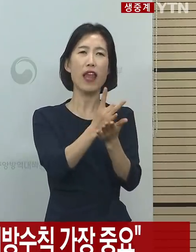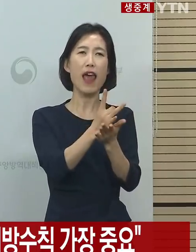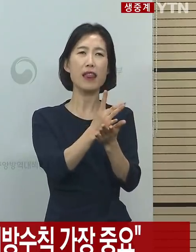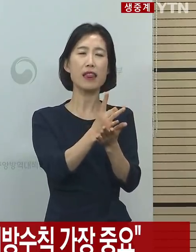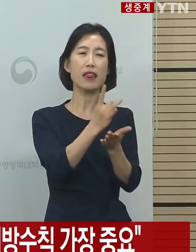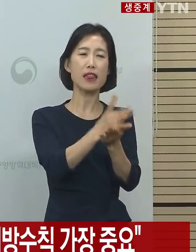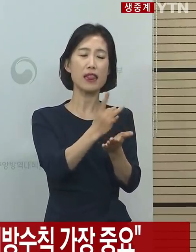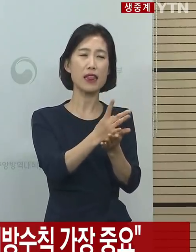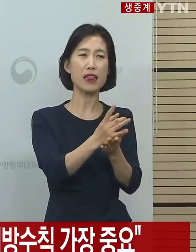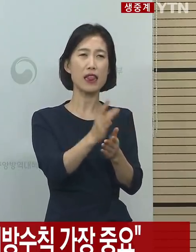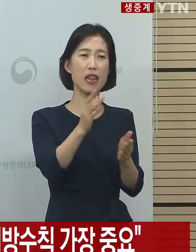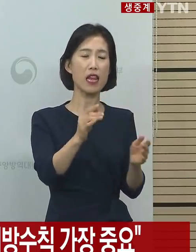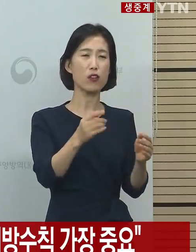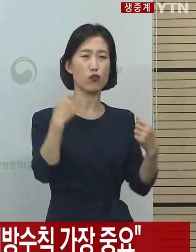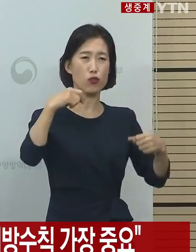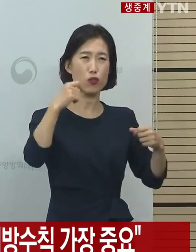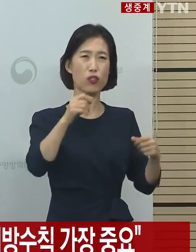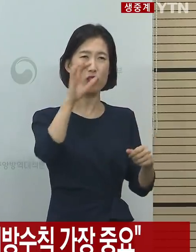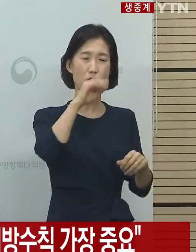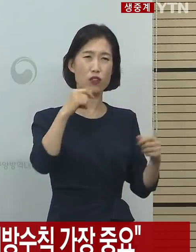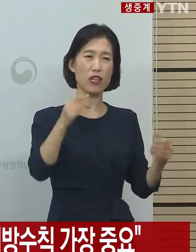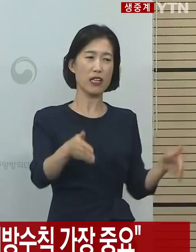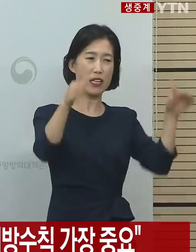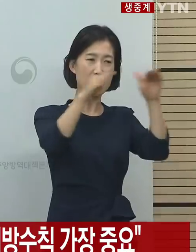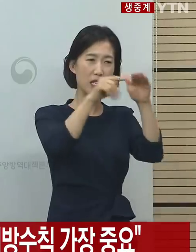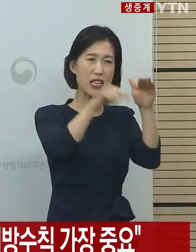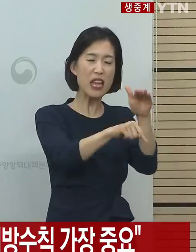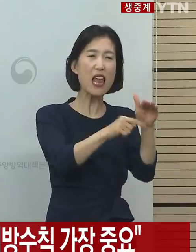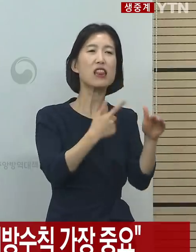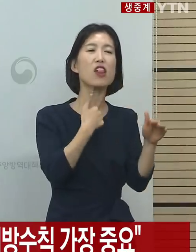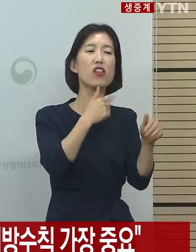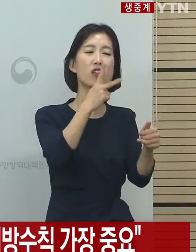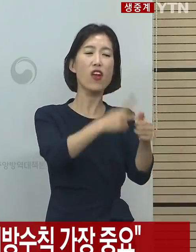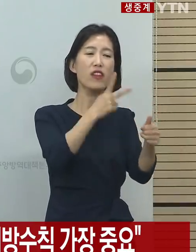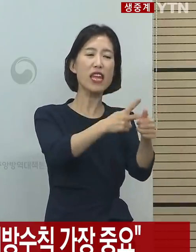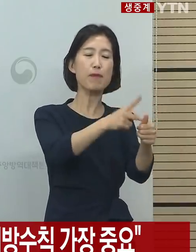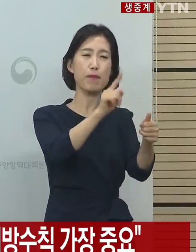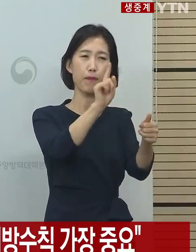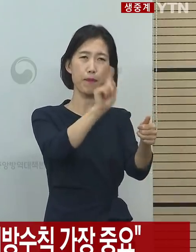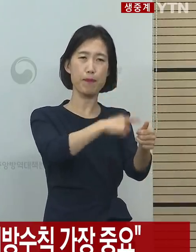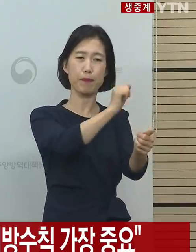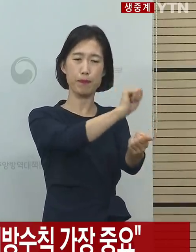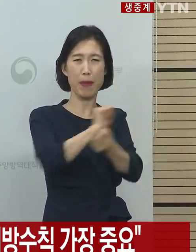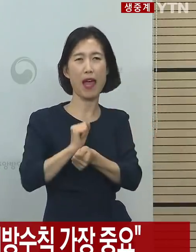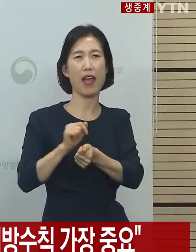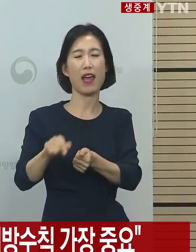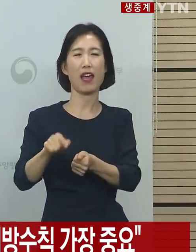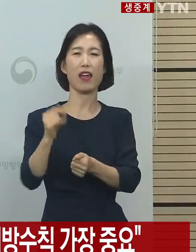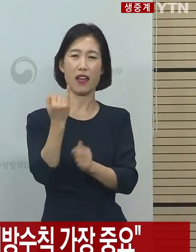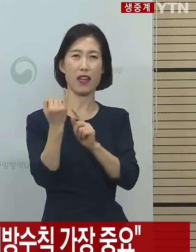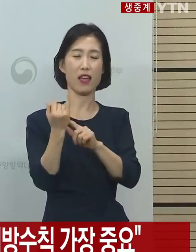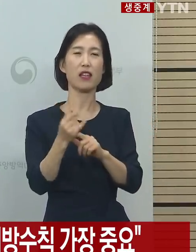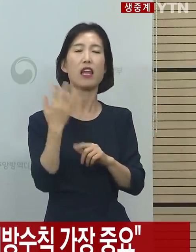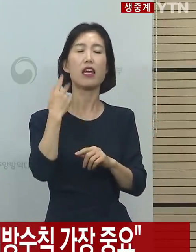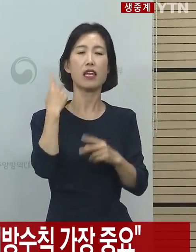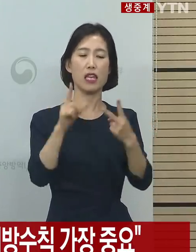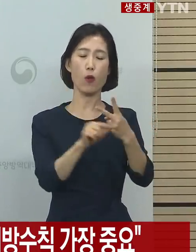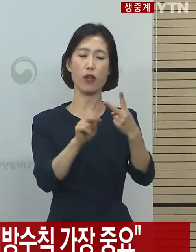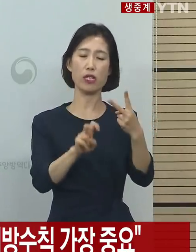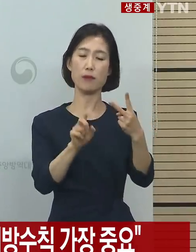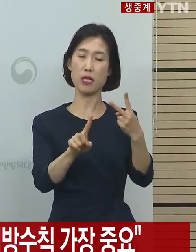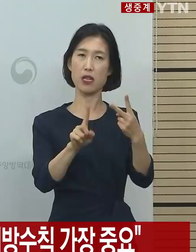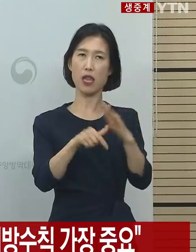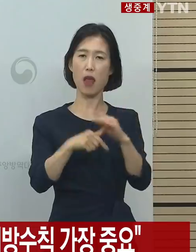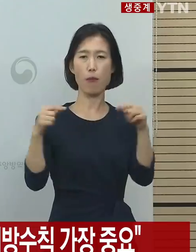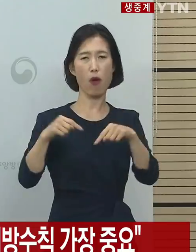참석했던 강사로 인해서 감염이 된 걸로 보고 있고 저희가 추정하기로는 2월 21일 날 면담을 할